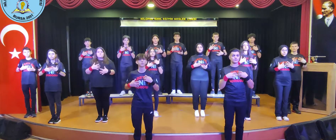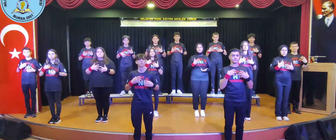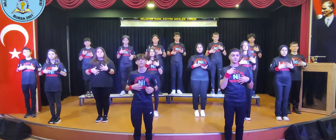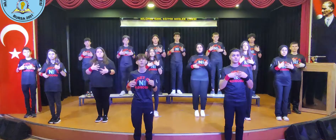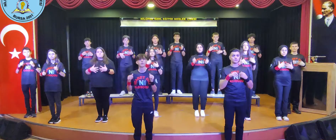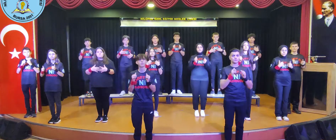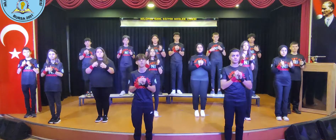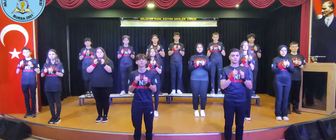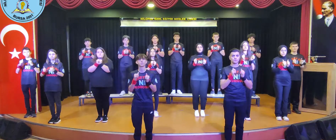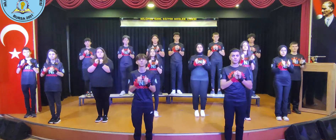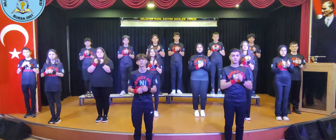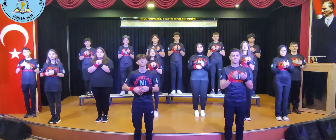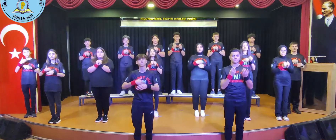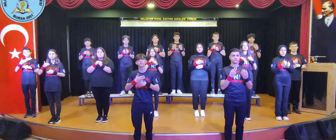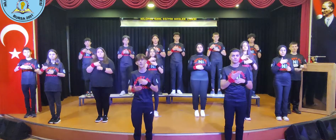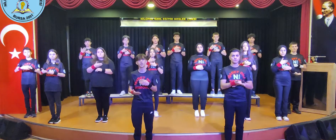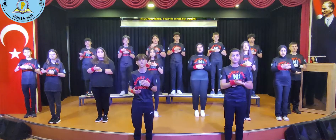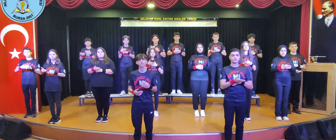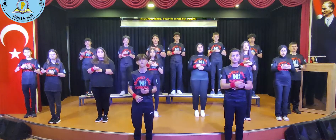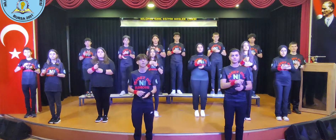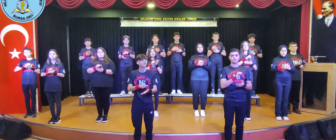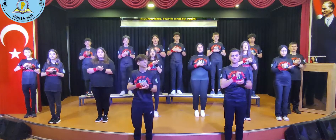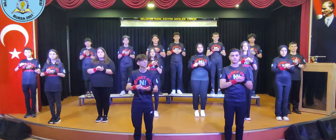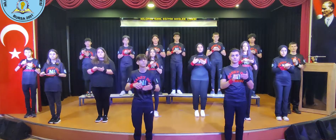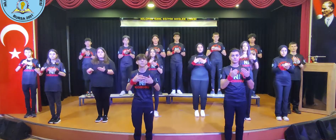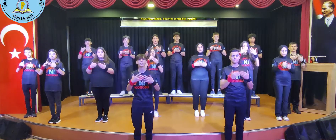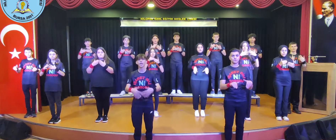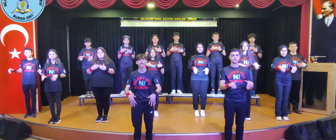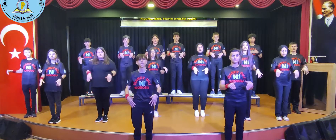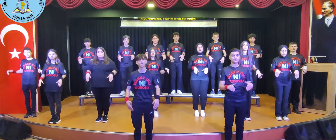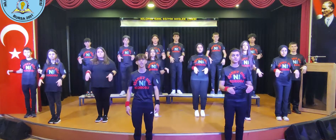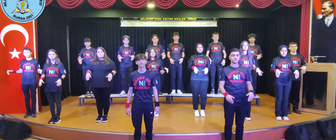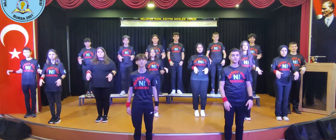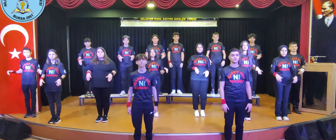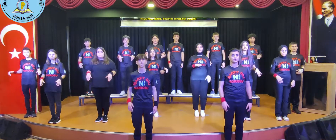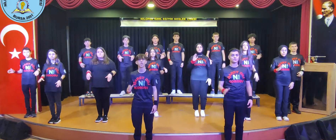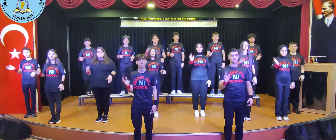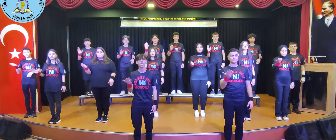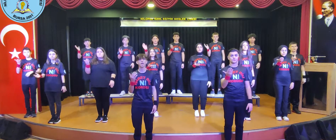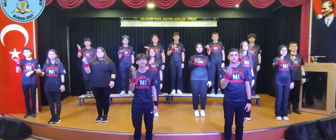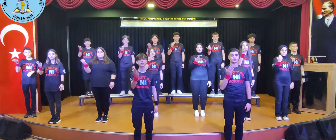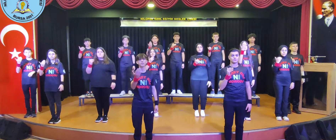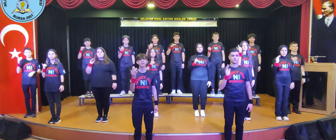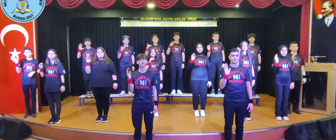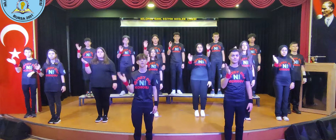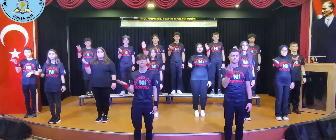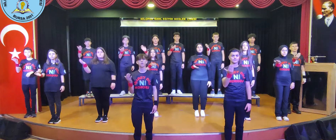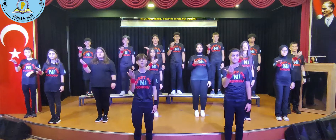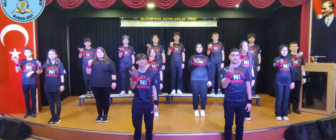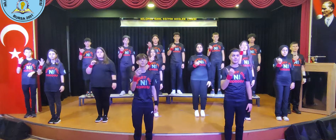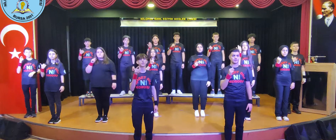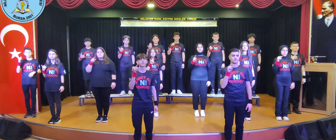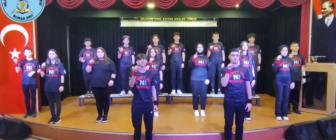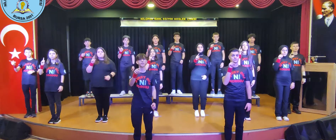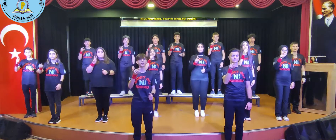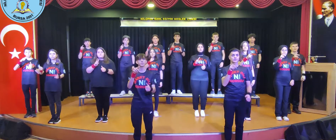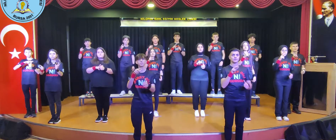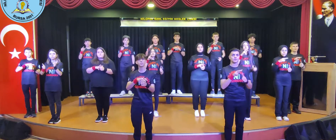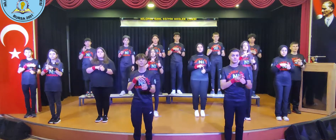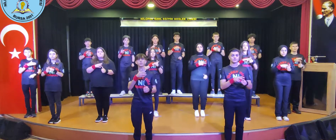neşeyle Birlikte aşalım tüm engelleri Haydi gel haydi gel sen de